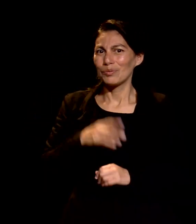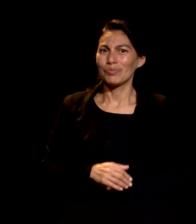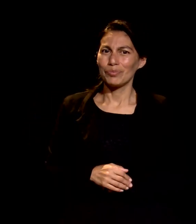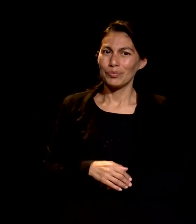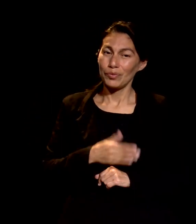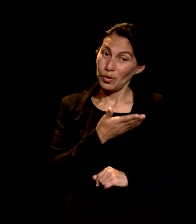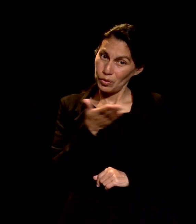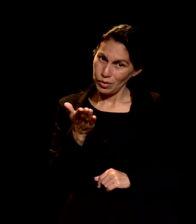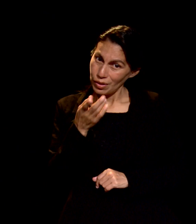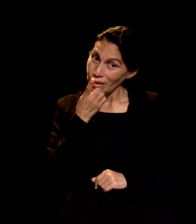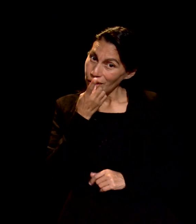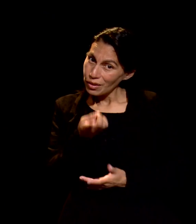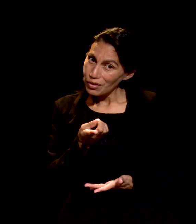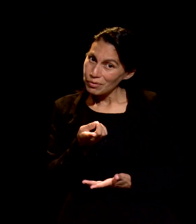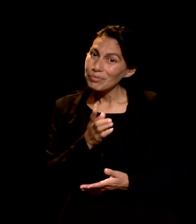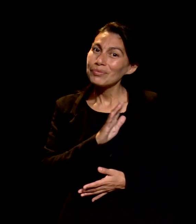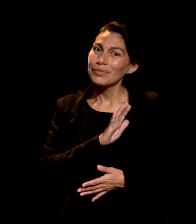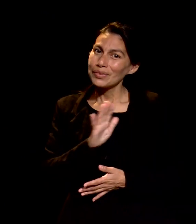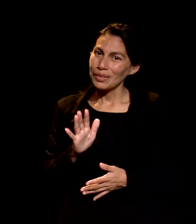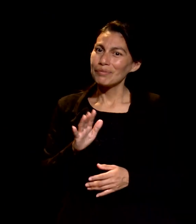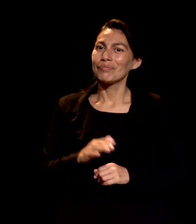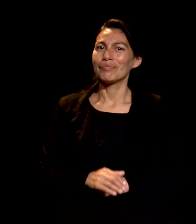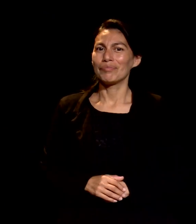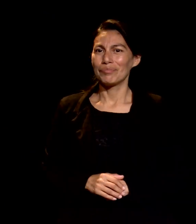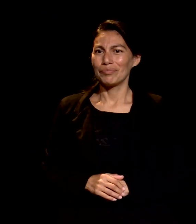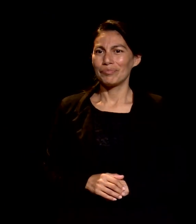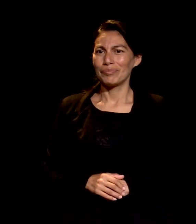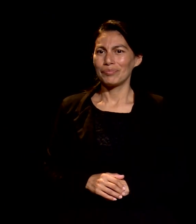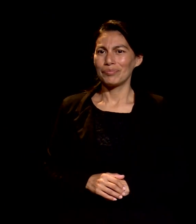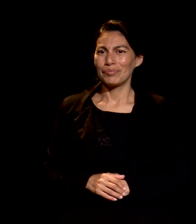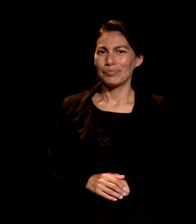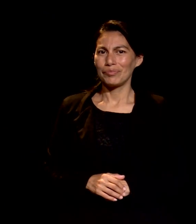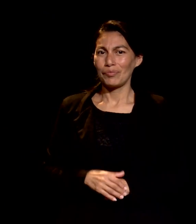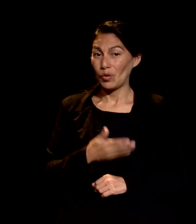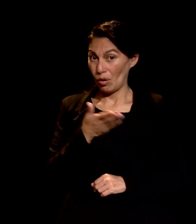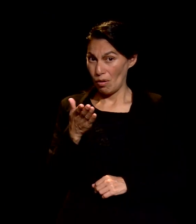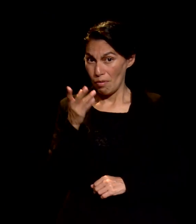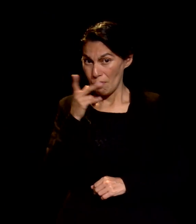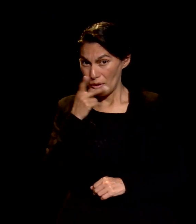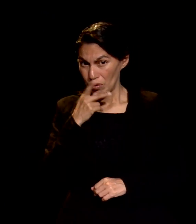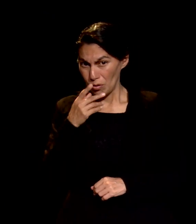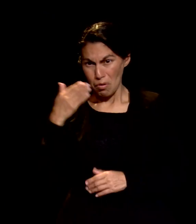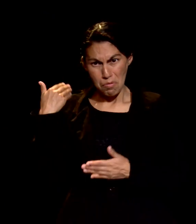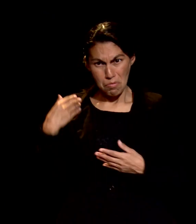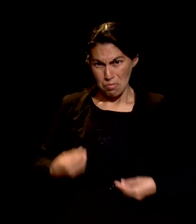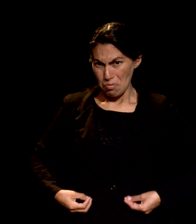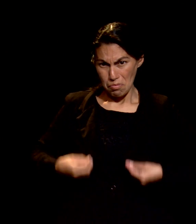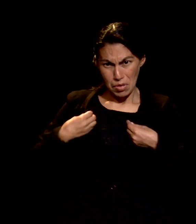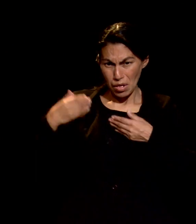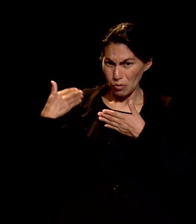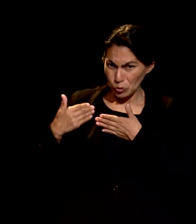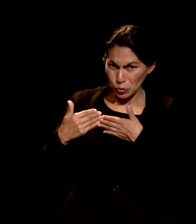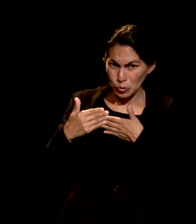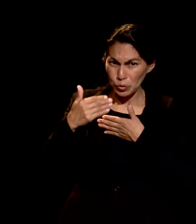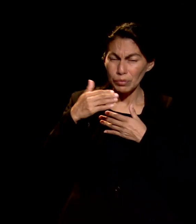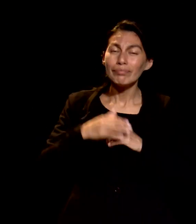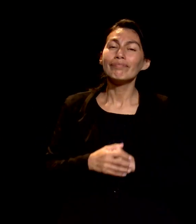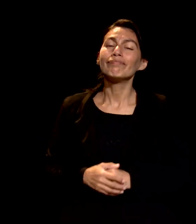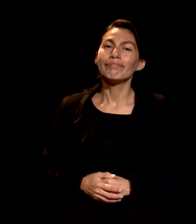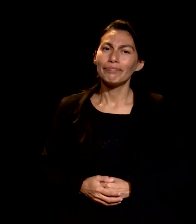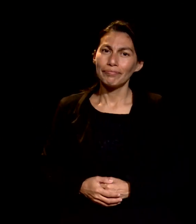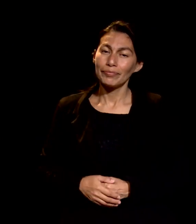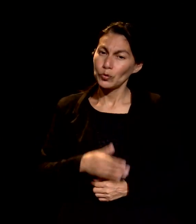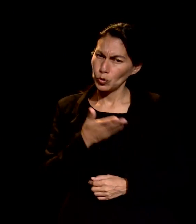Y como usted dijo, pues ya. Ya te descubrió toda la vida como pastor y usted está